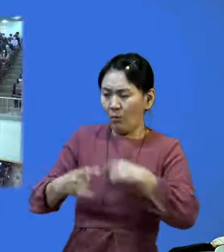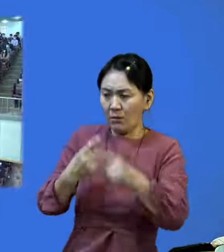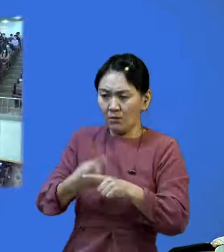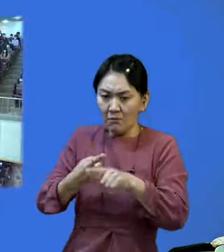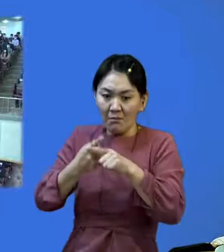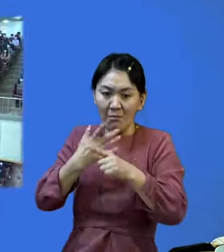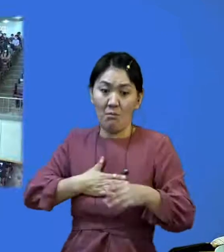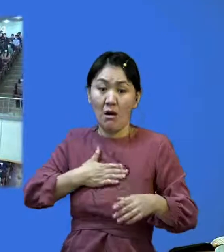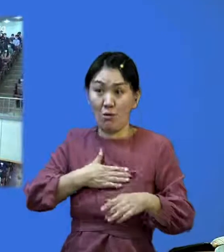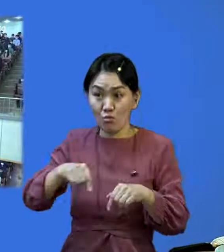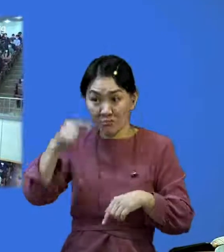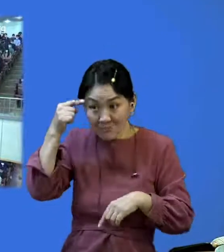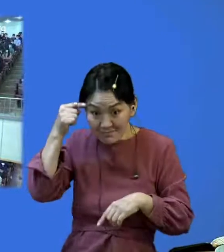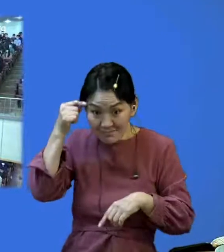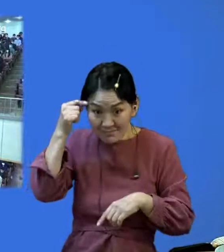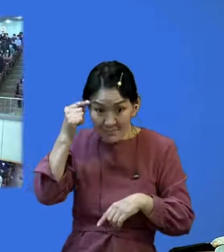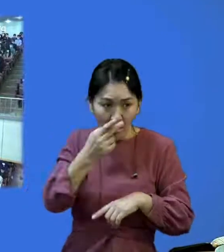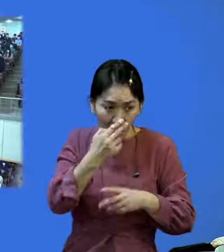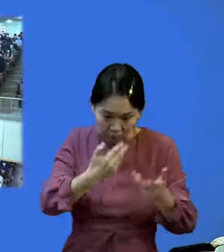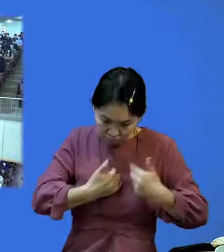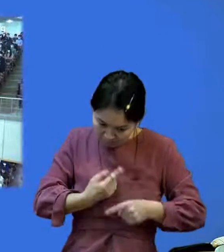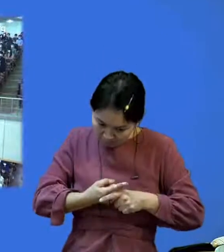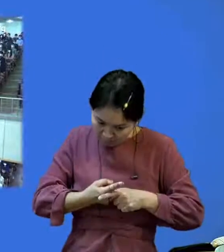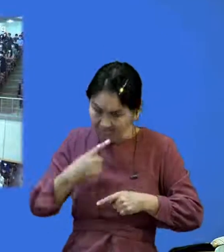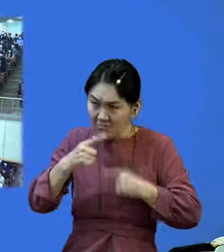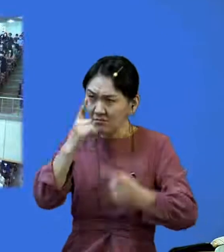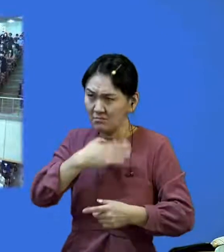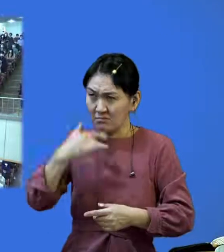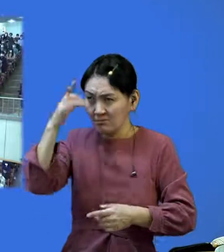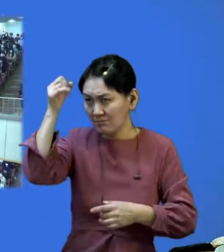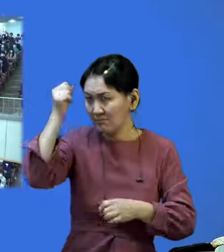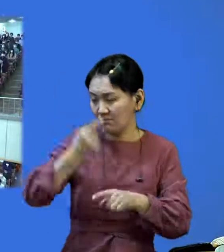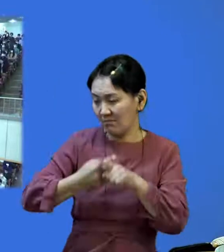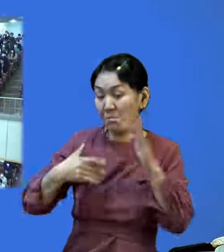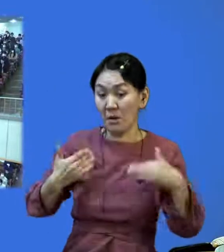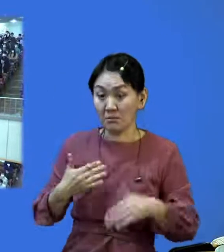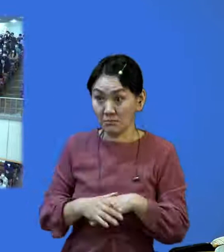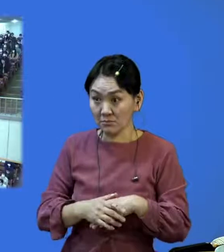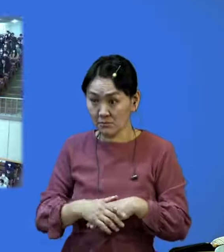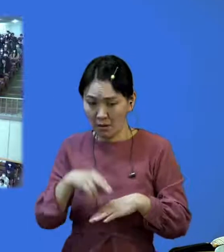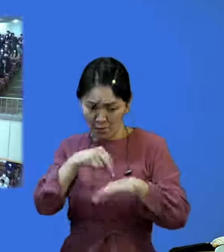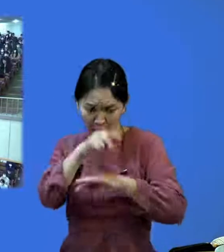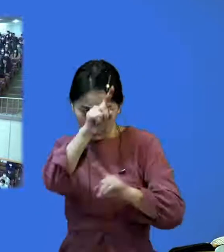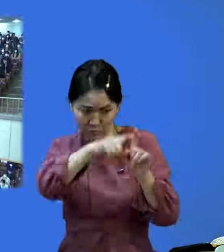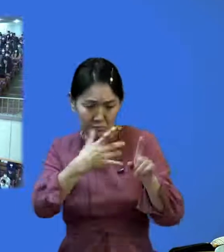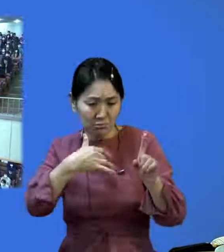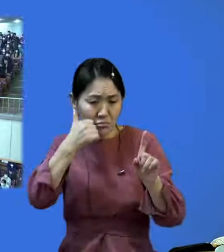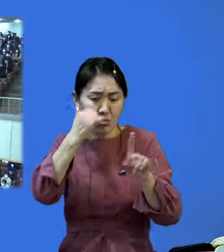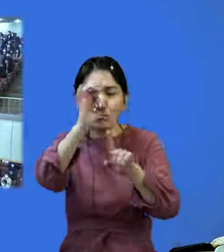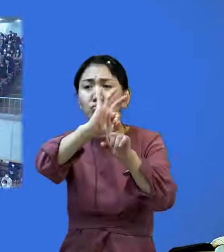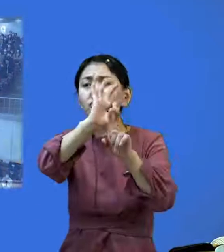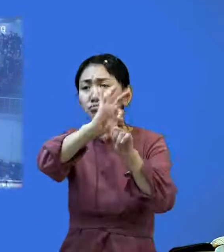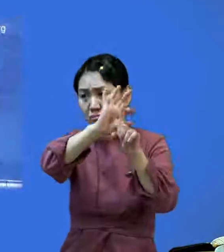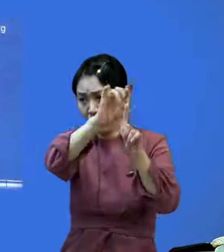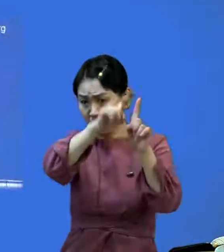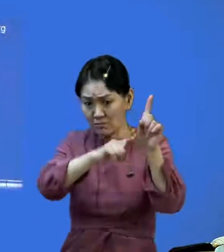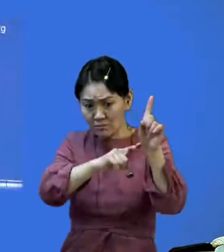байна уу? Тийм учраас Паул өөрийнхөө биед нь өвчтэй байсан өвчтэй.